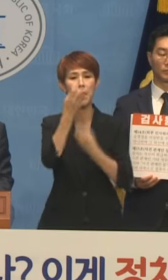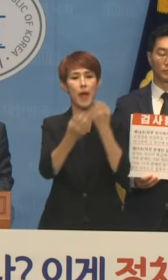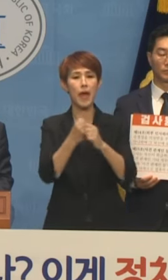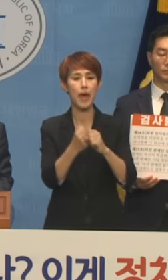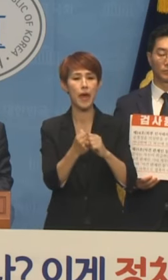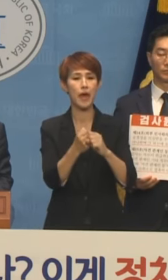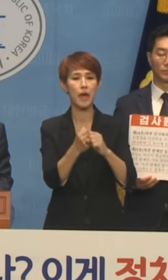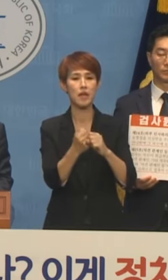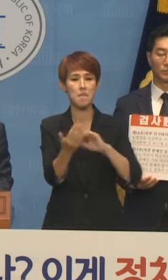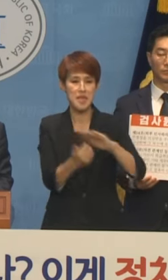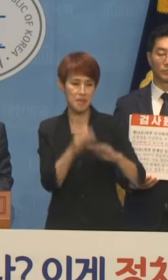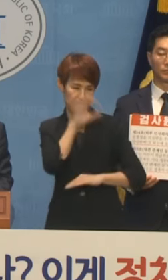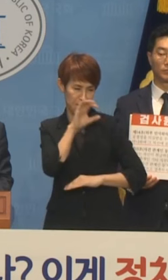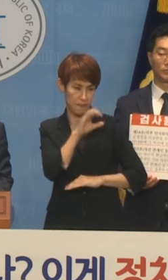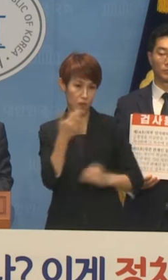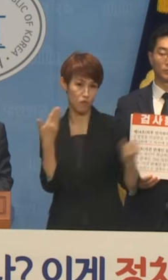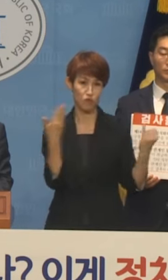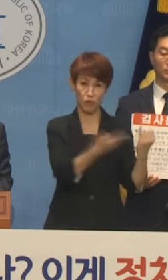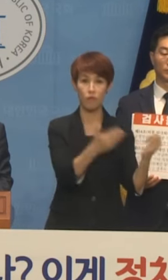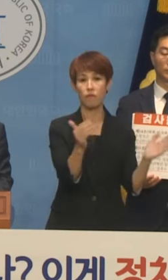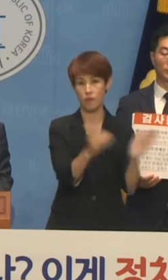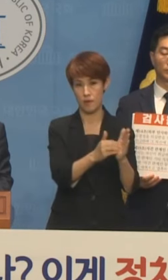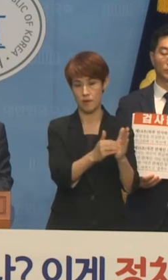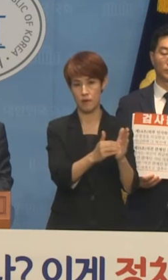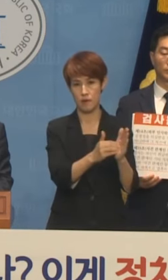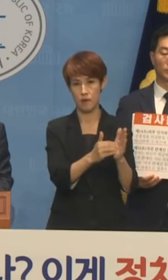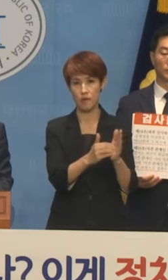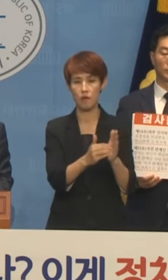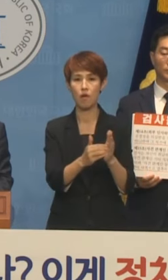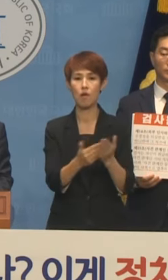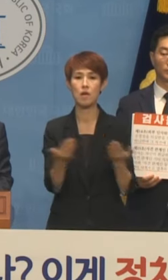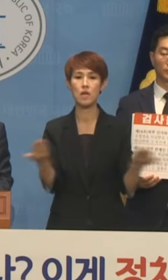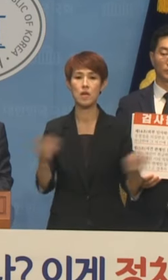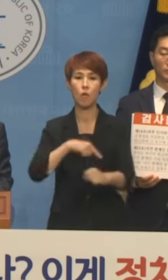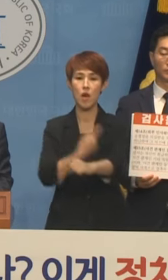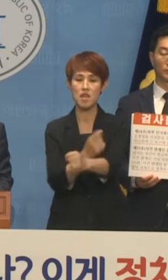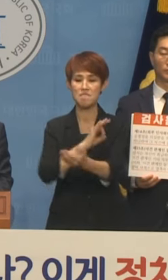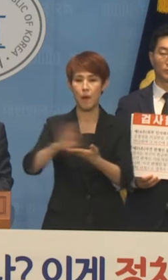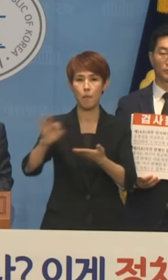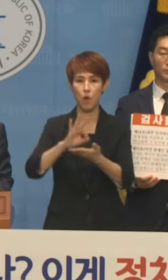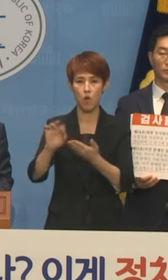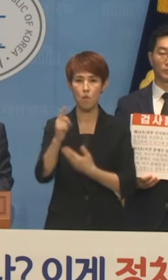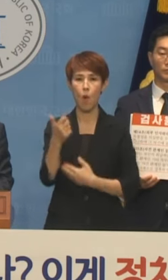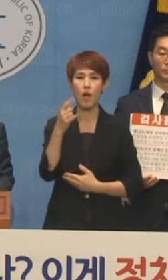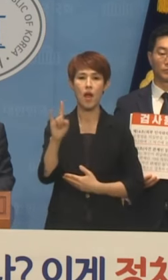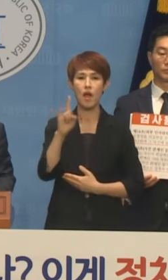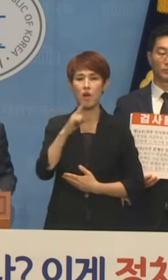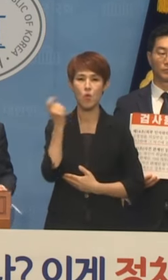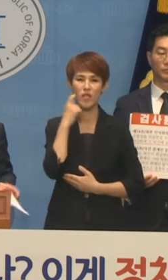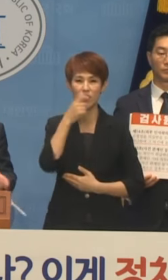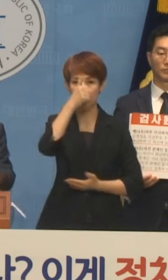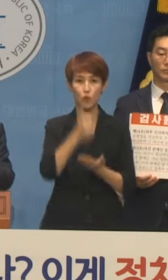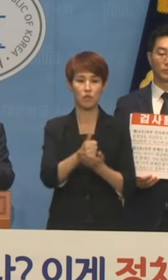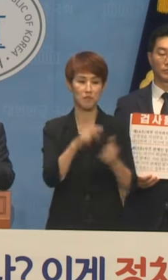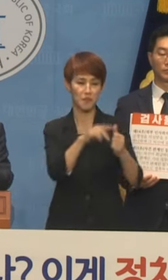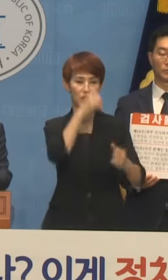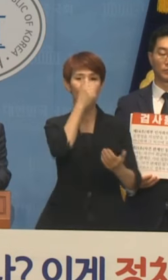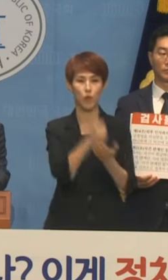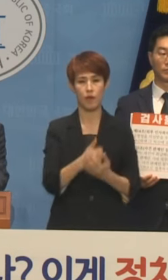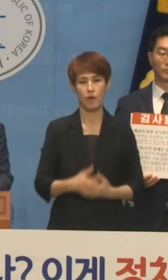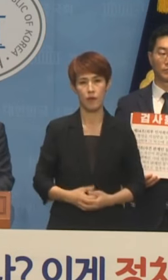의무 없는 일을 하게 교사했으므로 직권남용 및 모해 위증 교사죄의 죄책을 져야 마땅합니다.